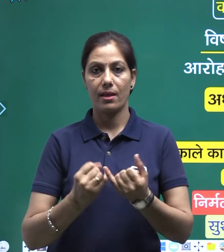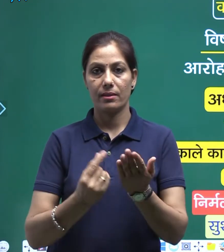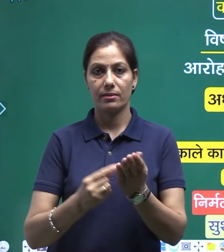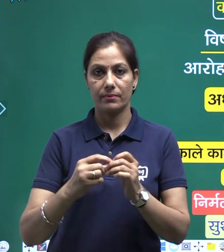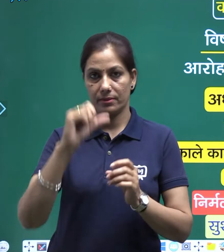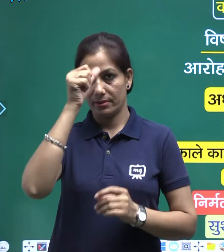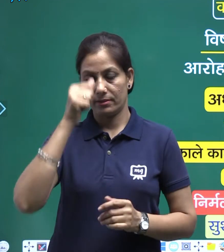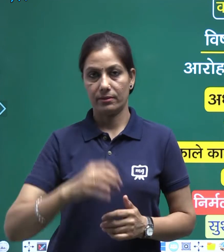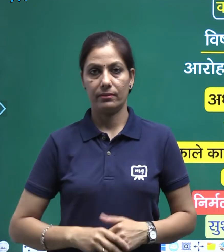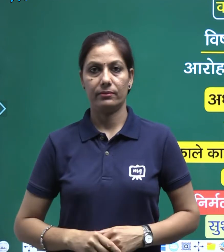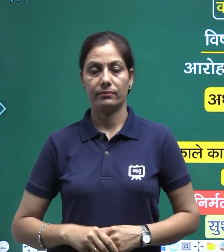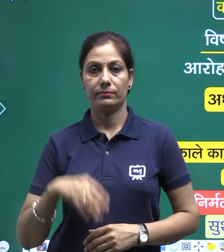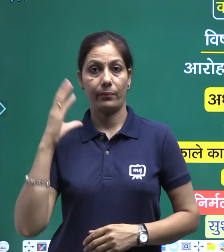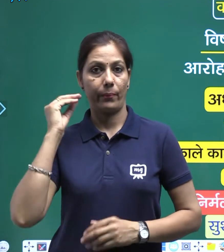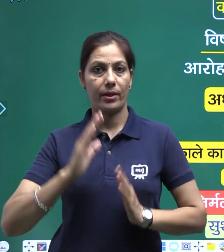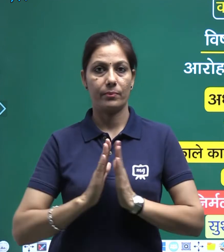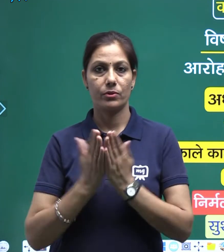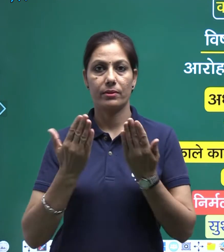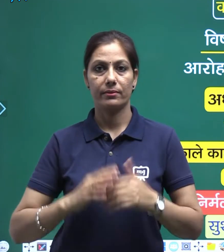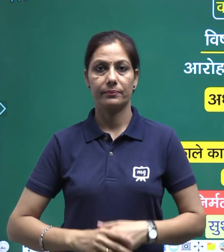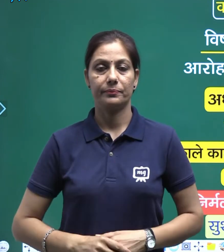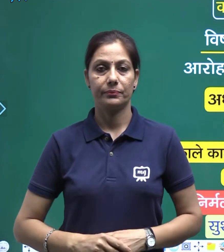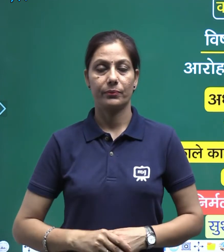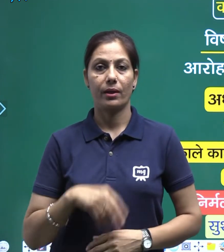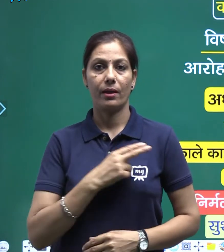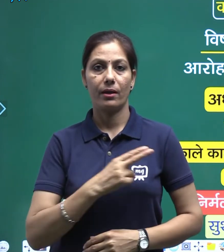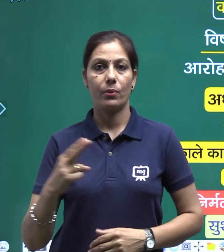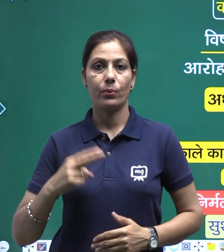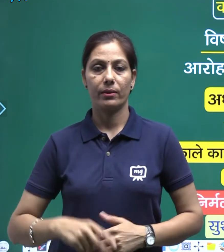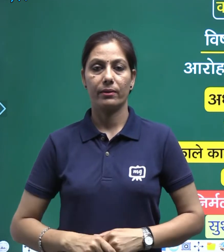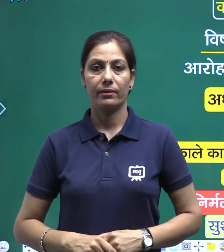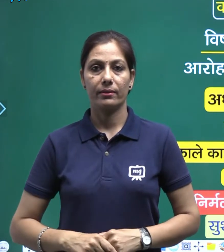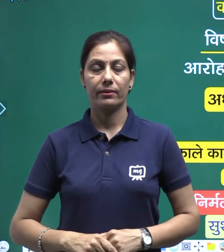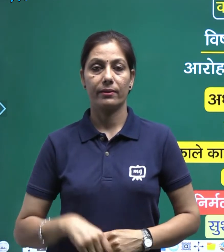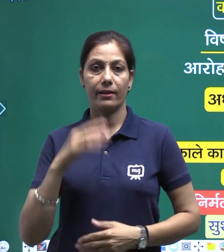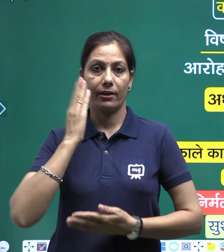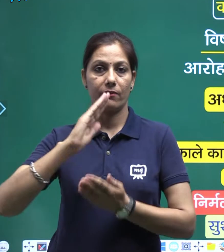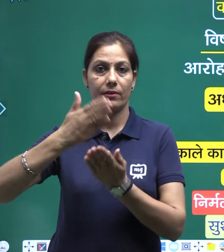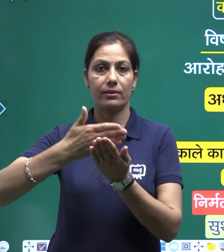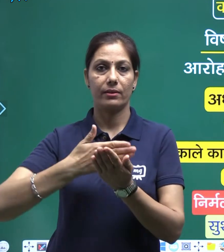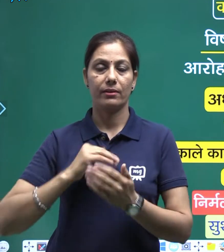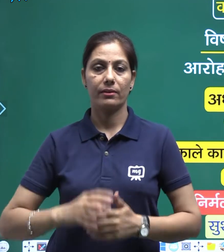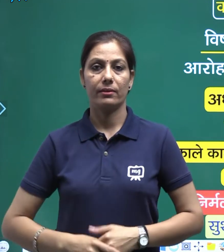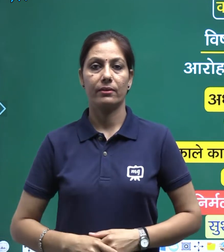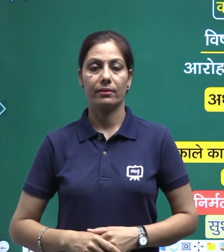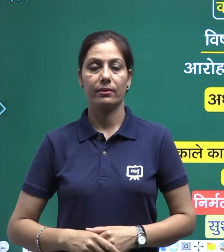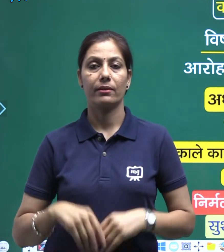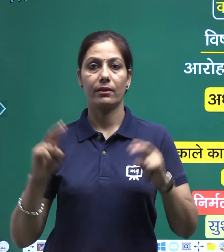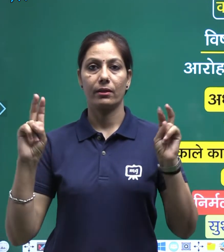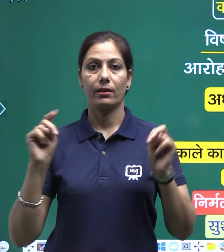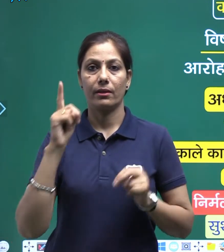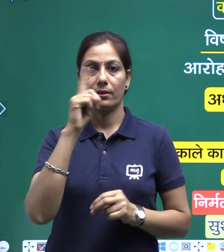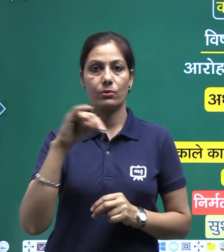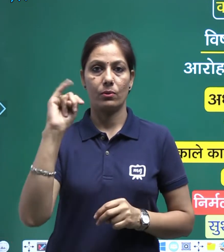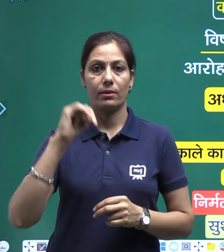की पाठ्य पुस्तक आरोह के काव्यखंड के अध्याय 16